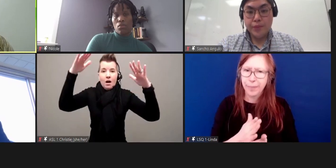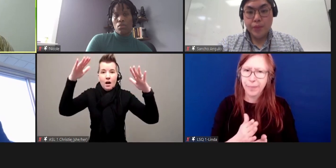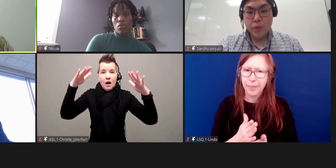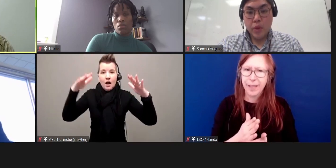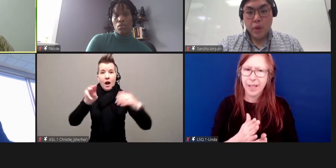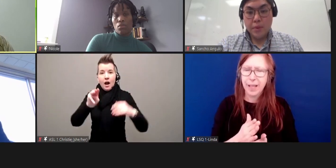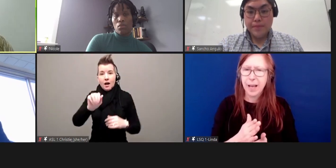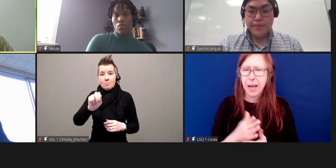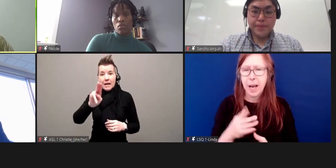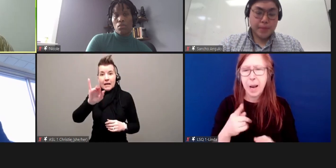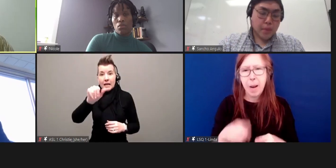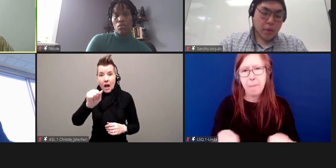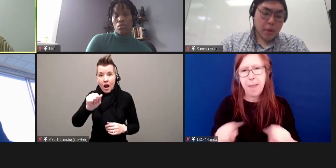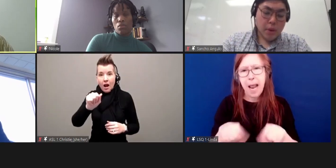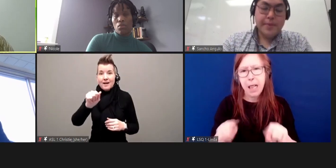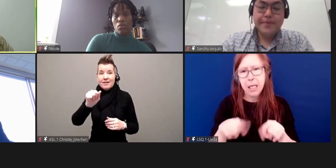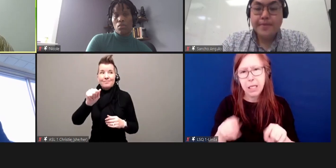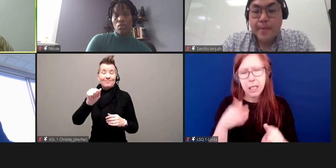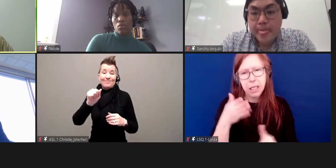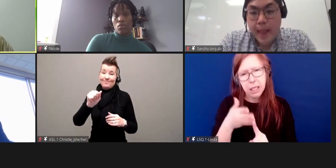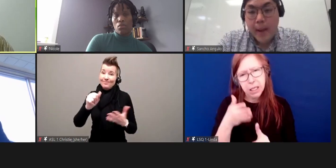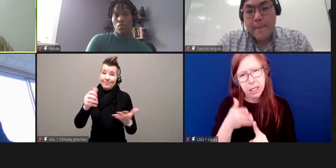manie qui